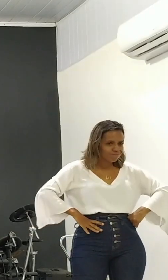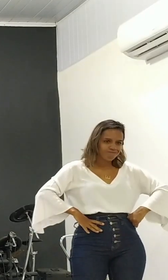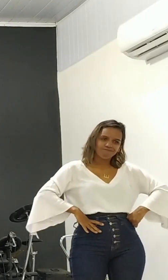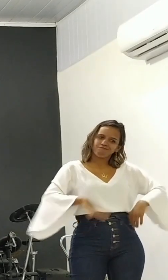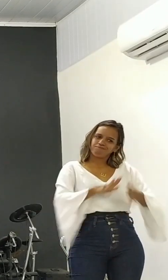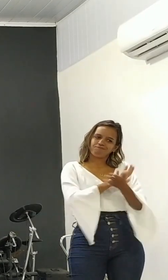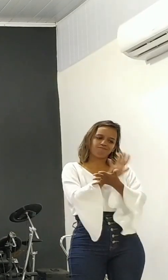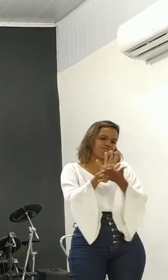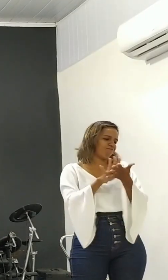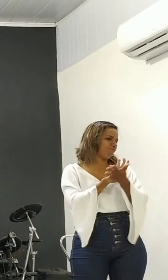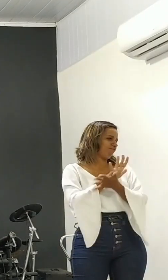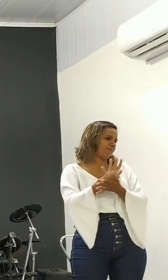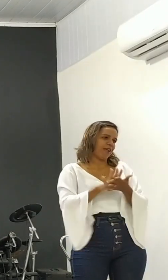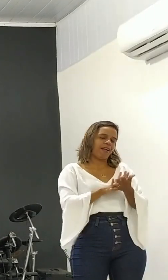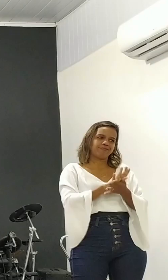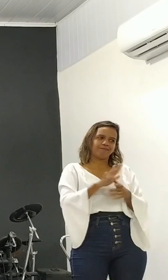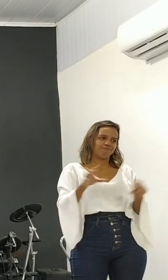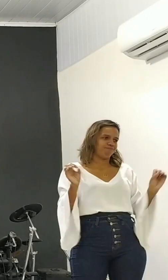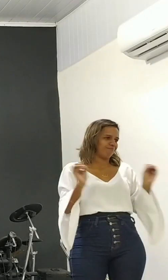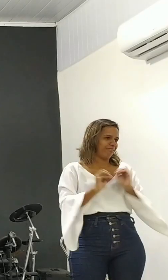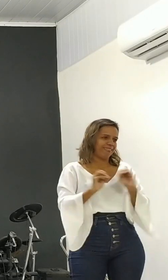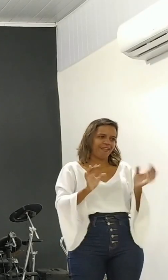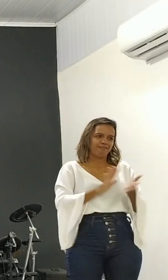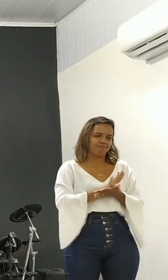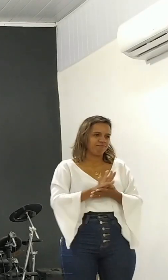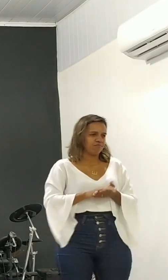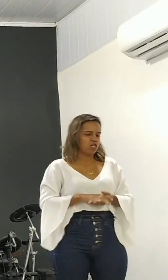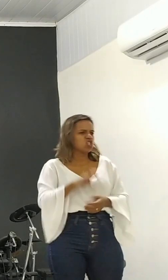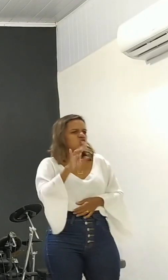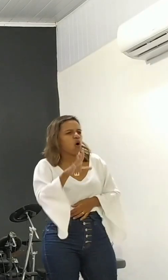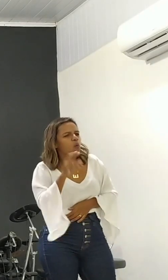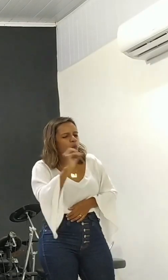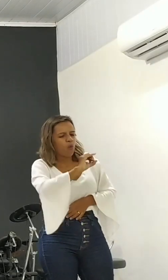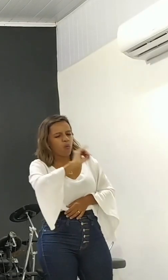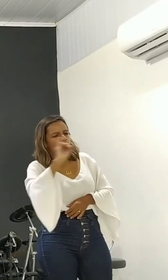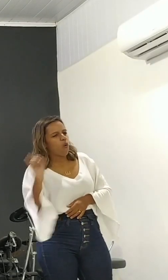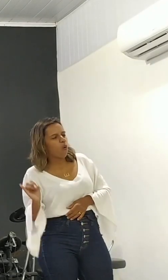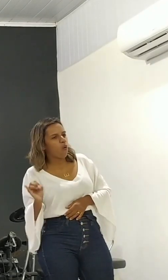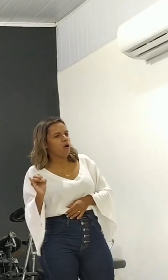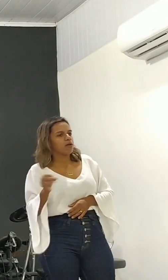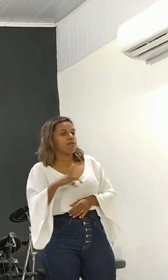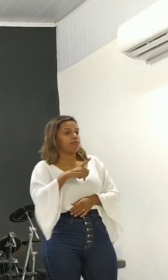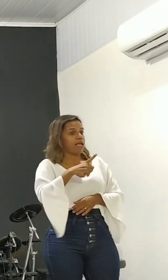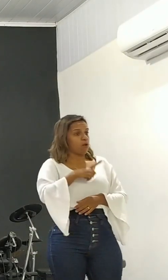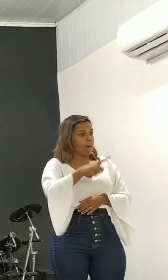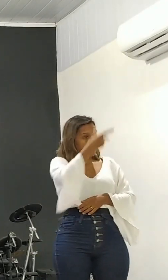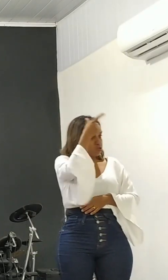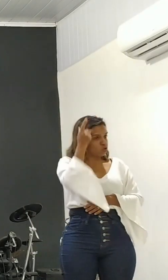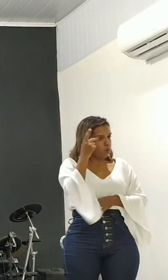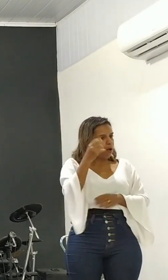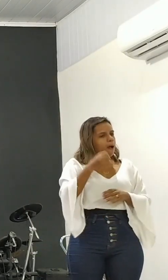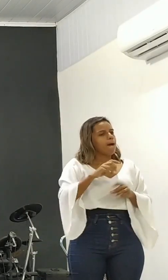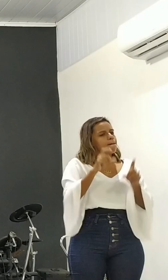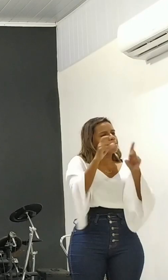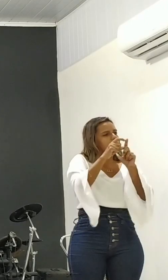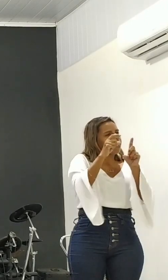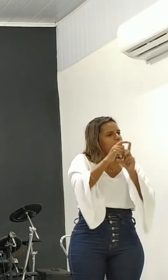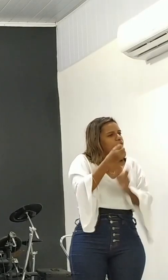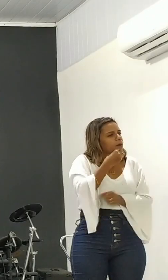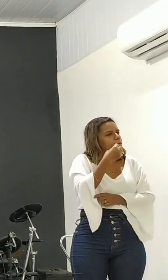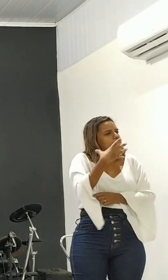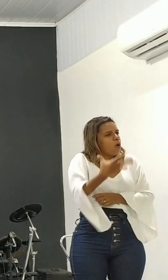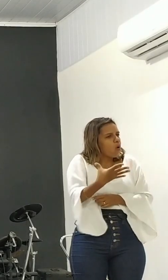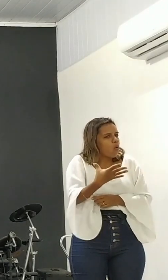um emoji para você lá no WhatsApp, não é só isso. Qual deles tem uma palavra para você, para te tirar